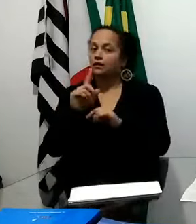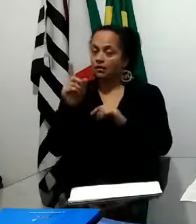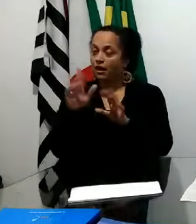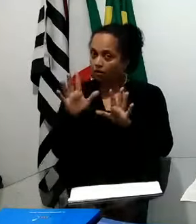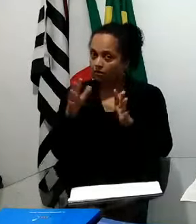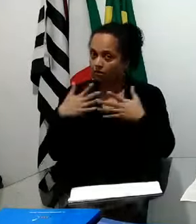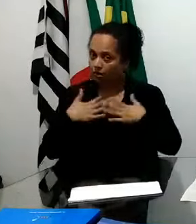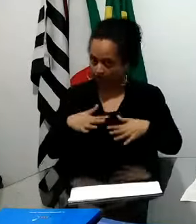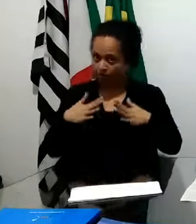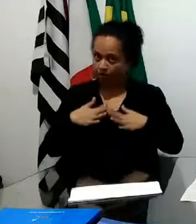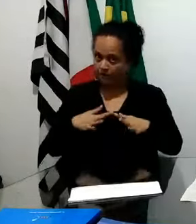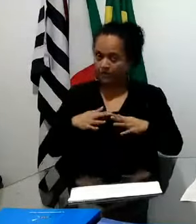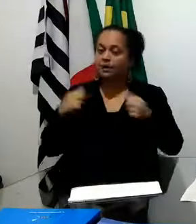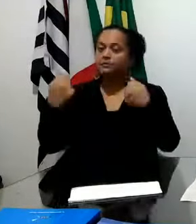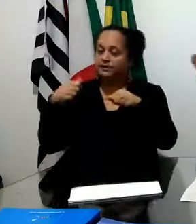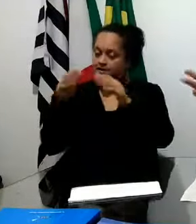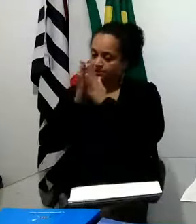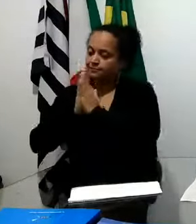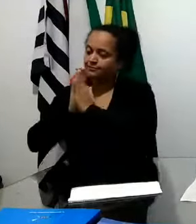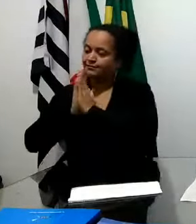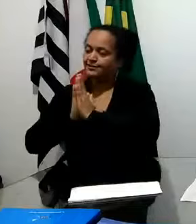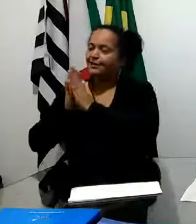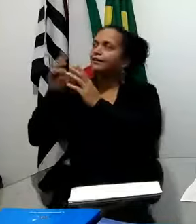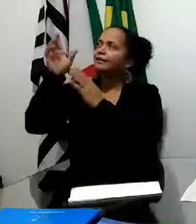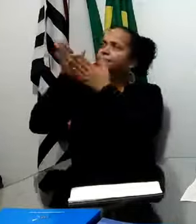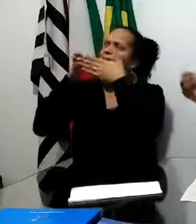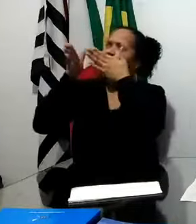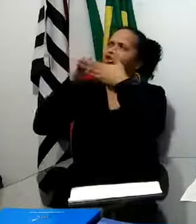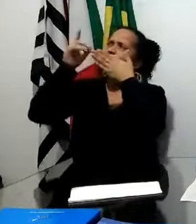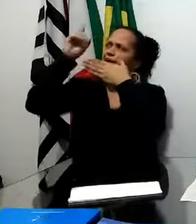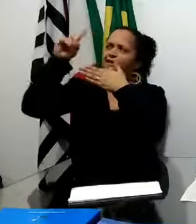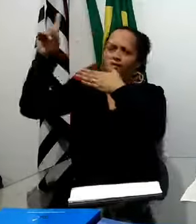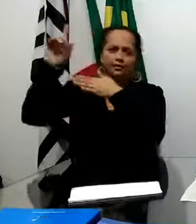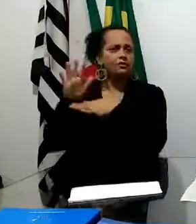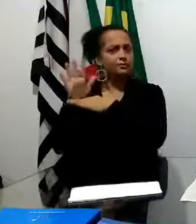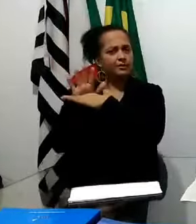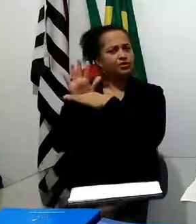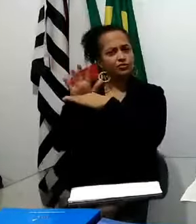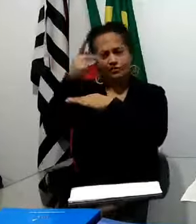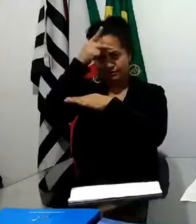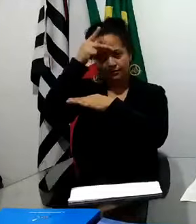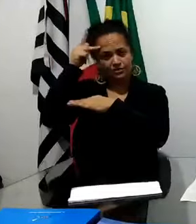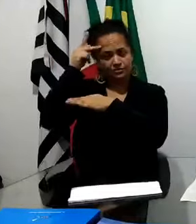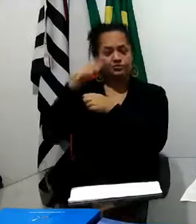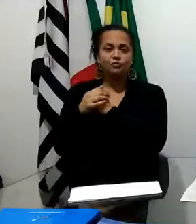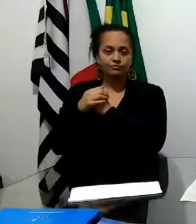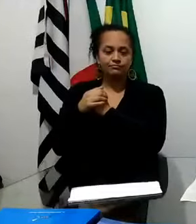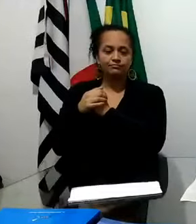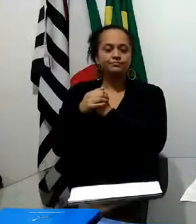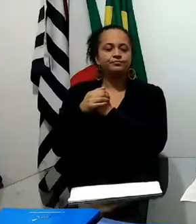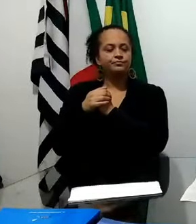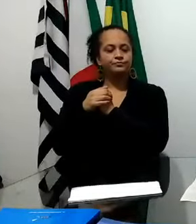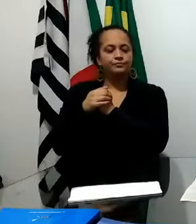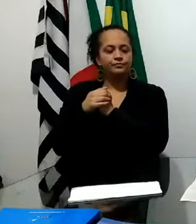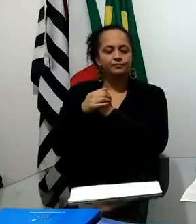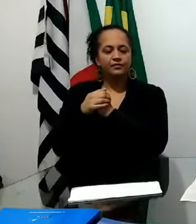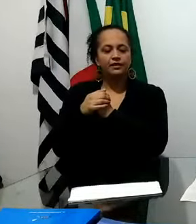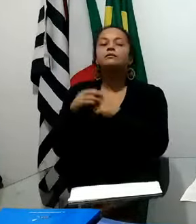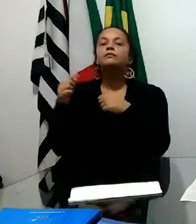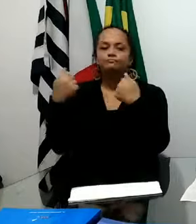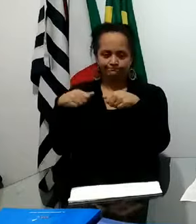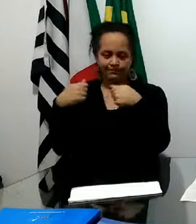brecha, até que o Senhor trabalhe em fulano, ciclano, nessa situação, naquela situação. Amém? Então